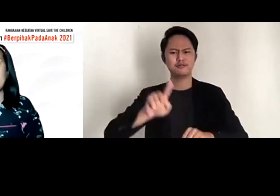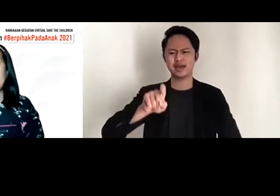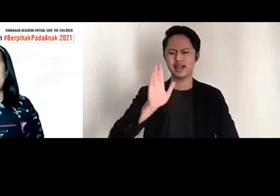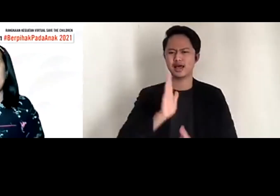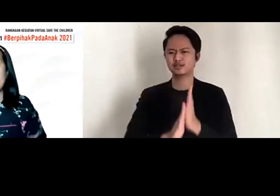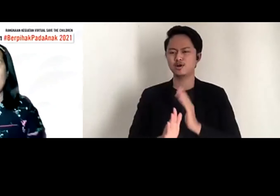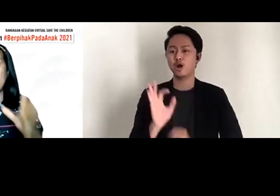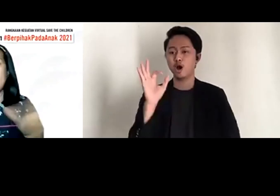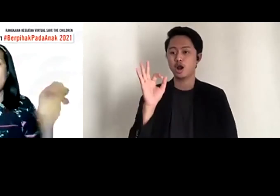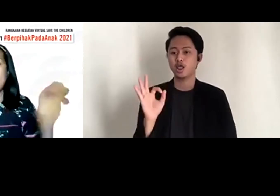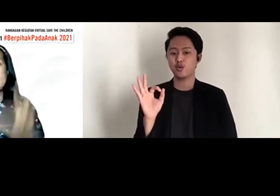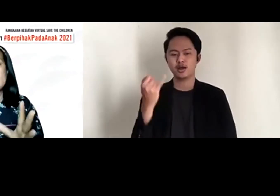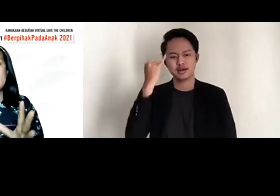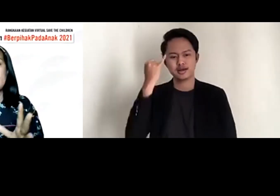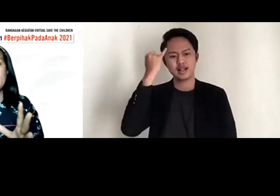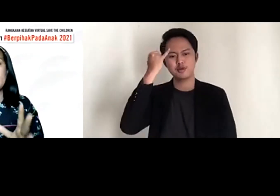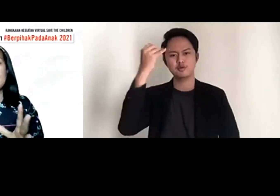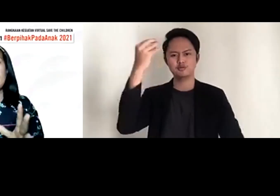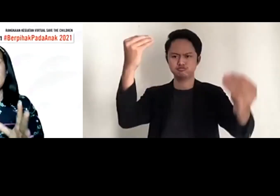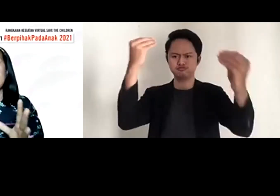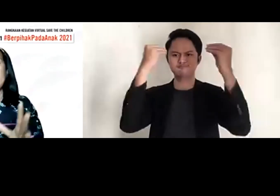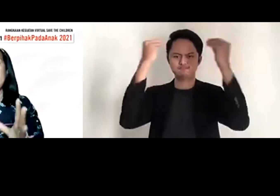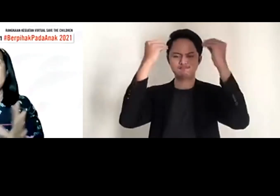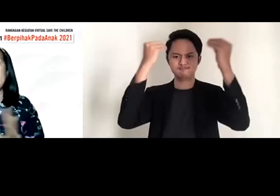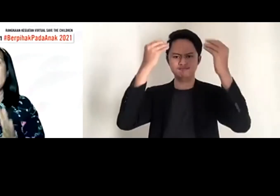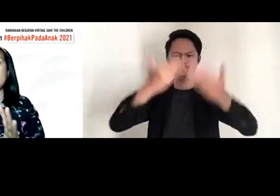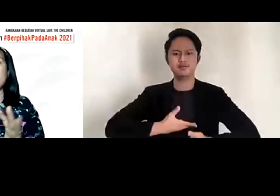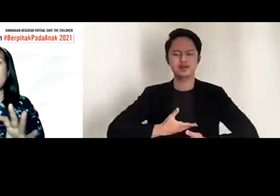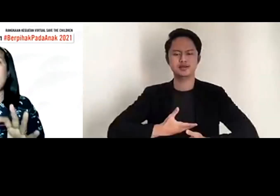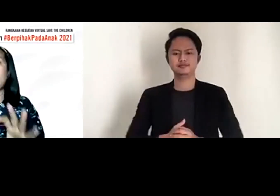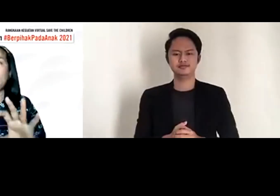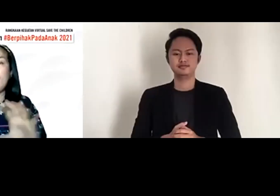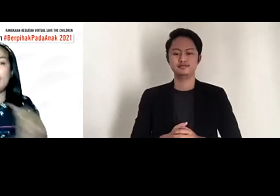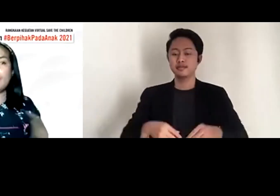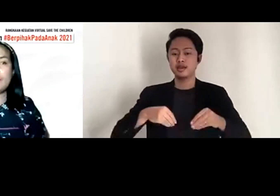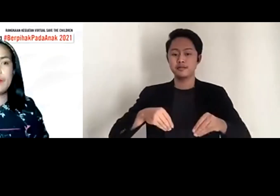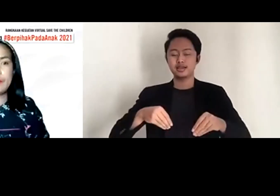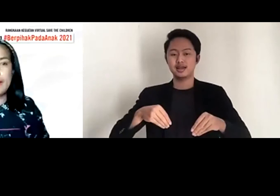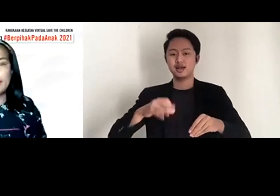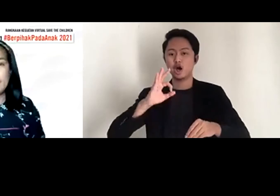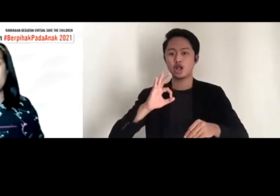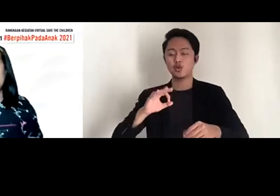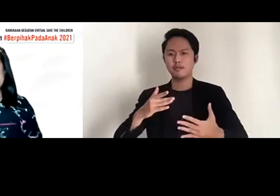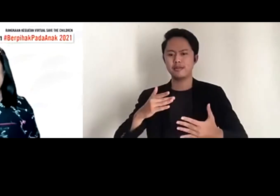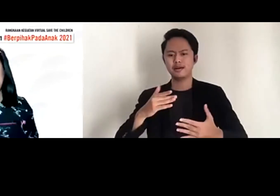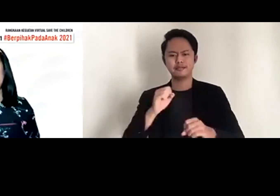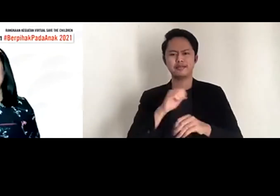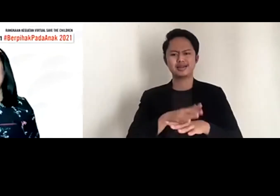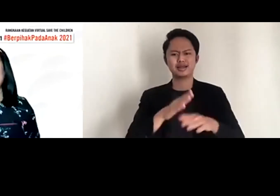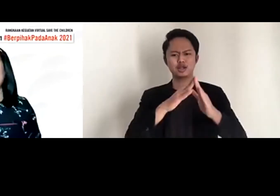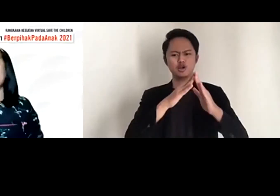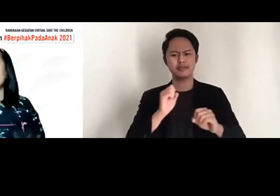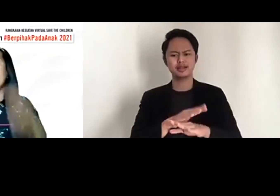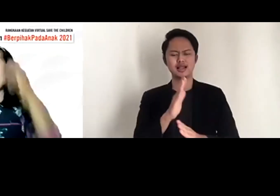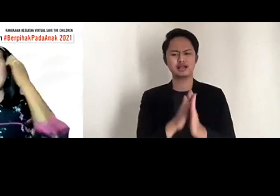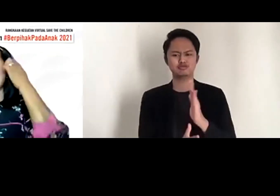mendapatkan pengetahuan, edukasi di situ, terus ini materinya itu juga orang tua langsung bisa berpraktek di rumah bersama anak. Dan